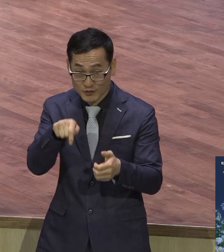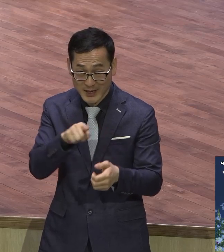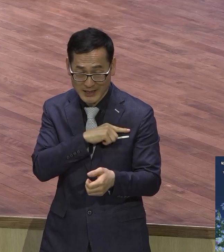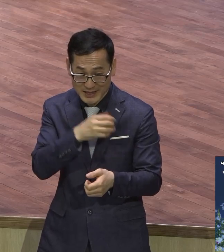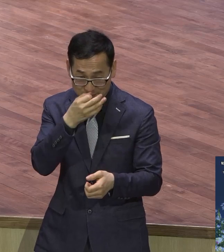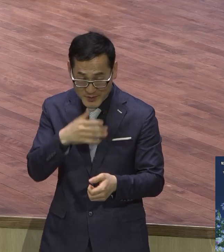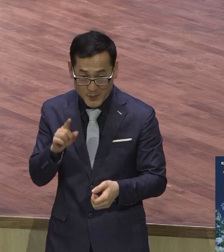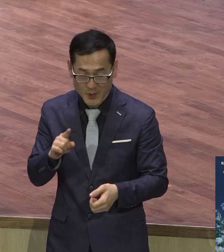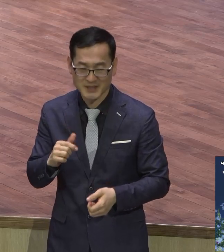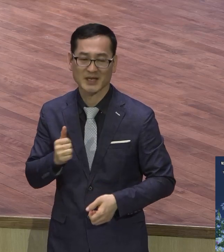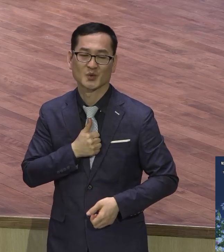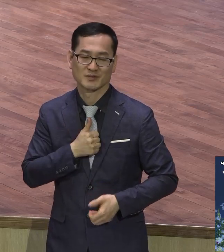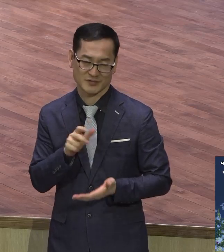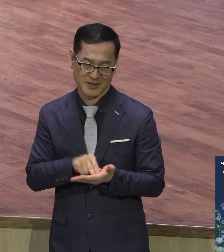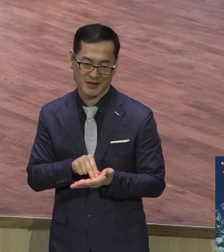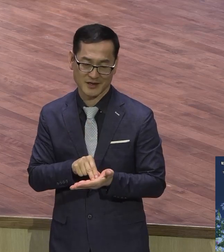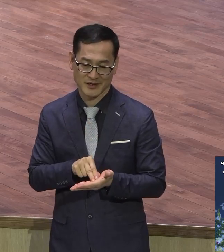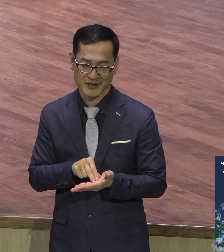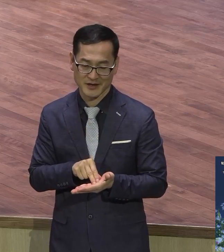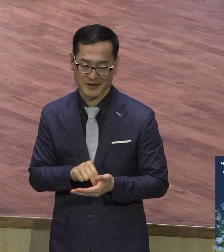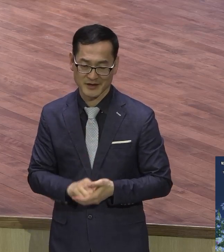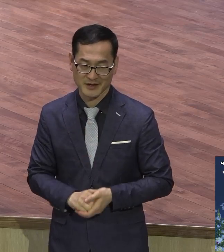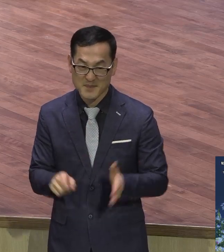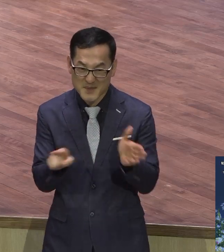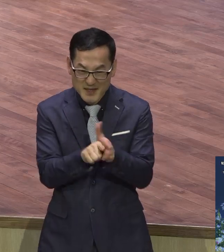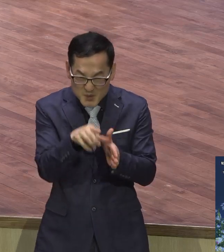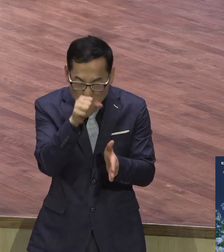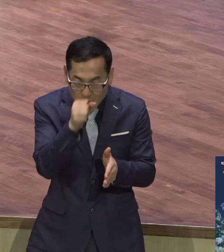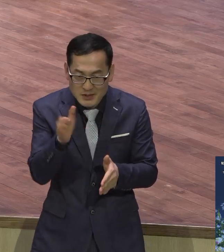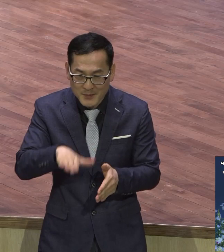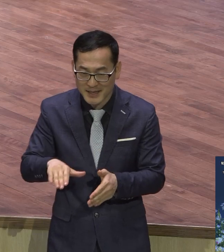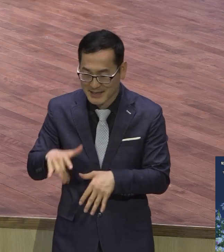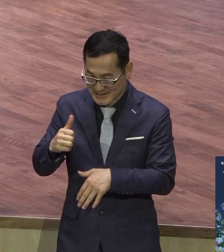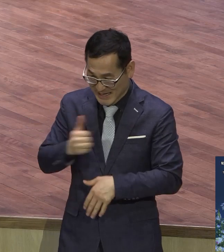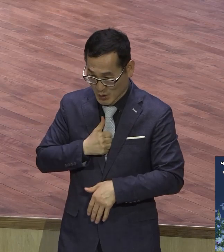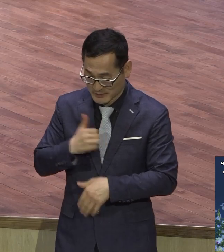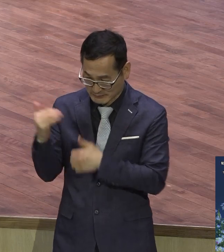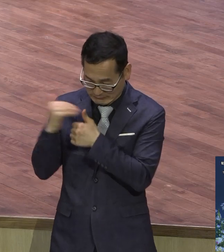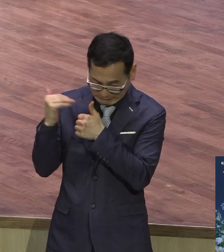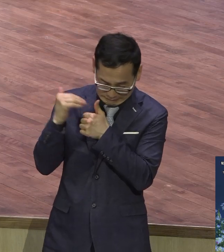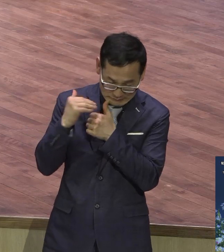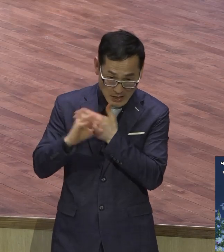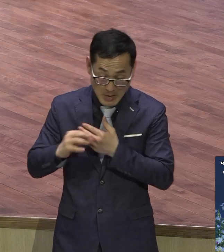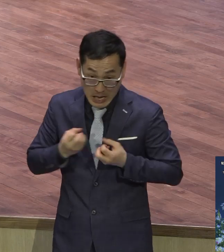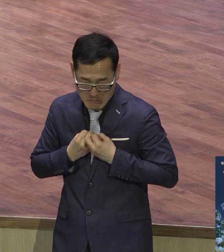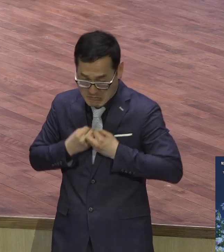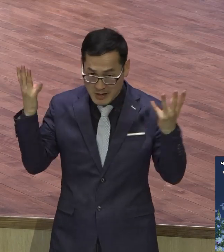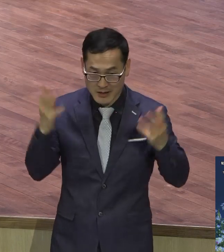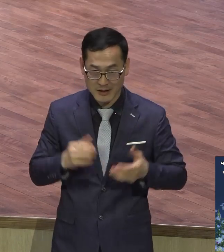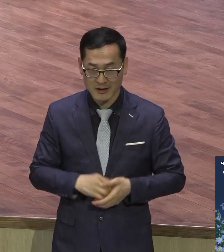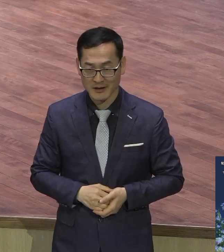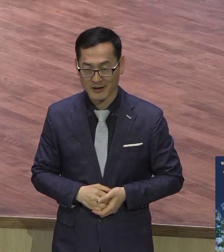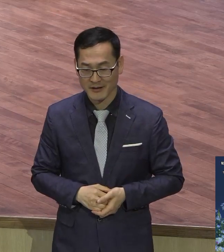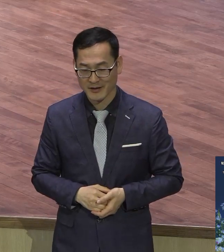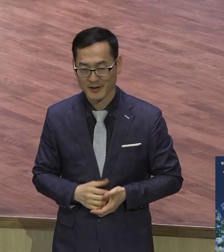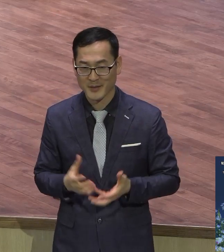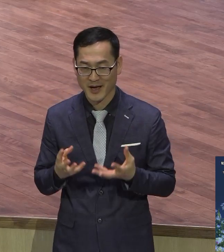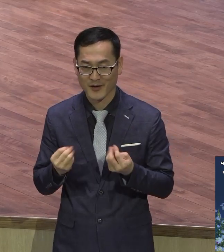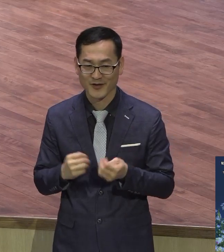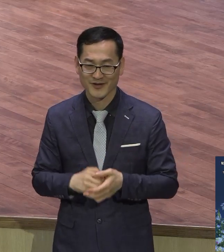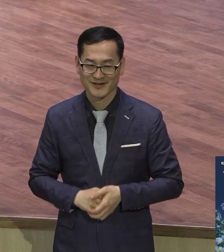아무리 믿음 좋아 보여도요. 자돈심 한번 건드리면 본색 다 나와버려요. 자돈심. 이